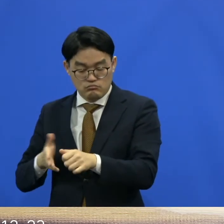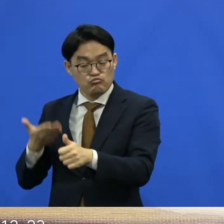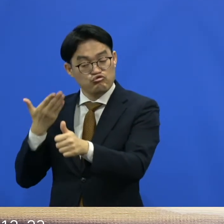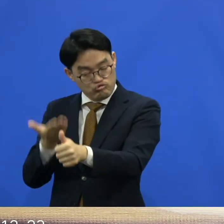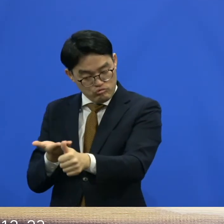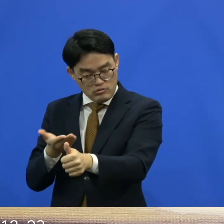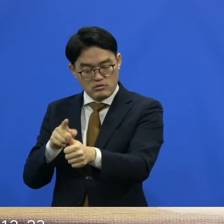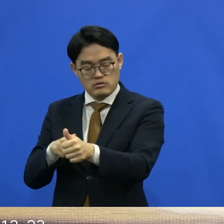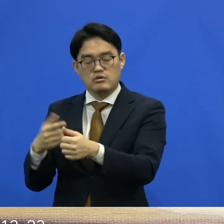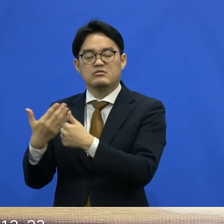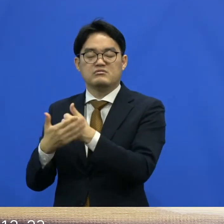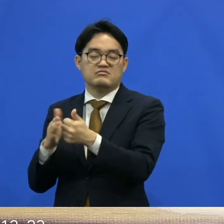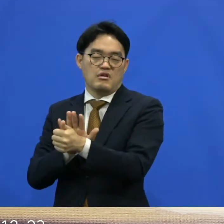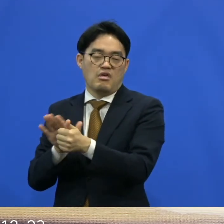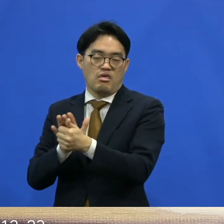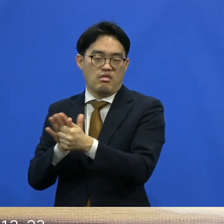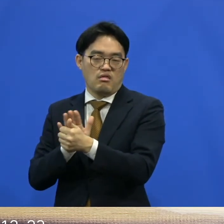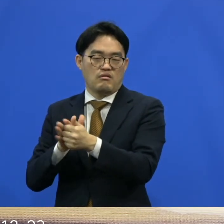은혜를 받게 하시매.